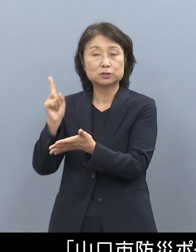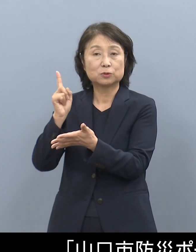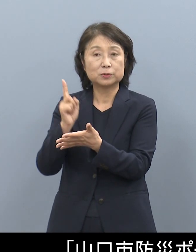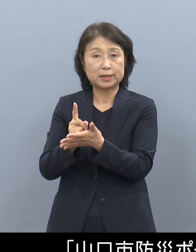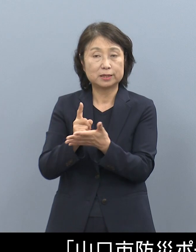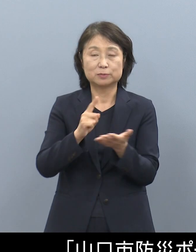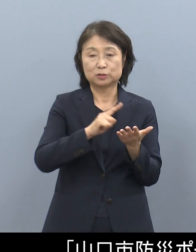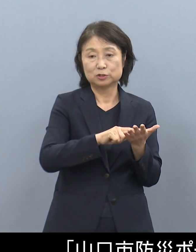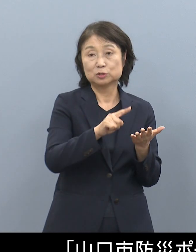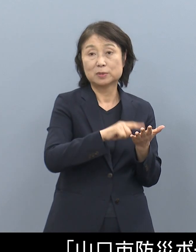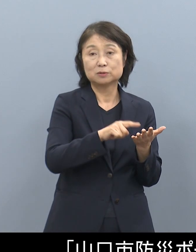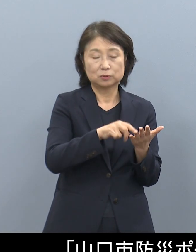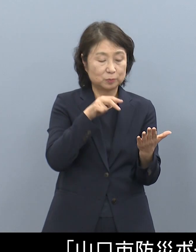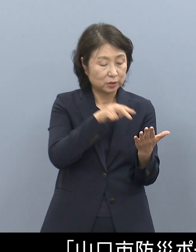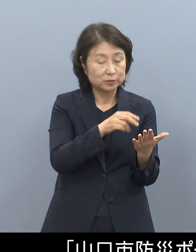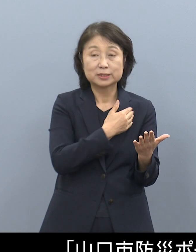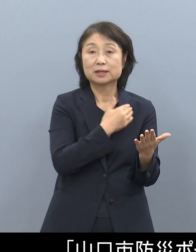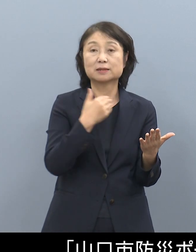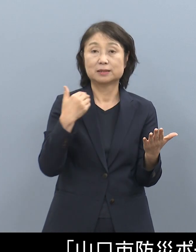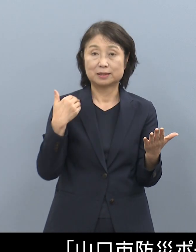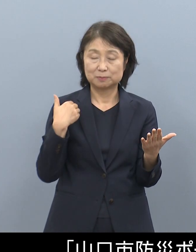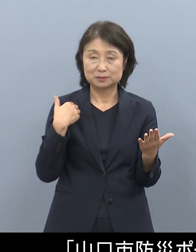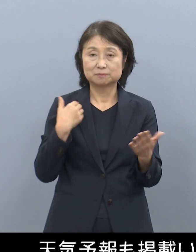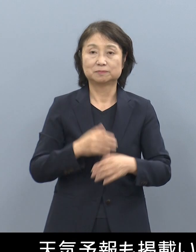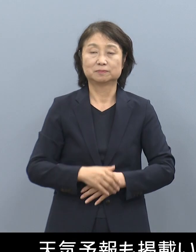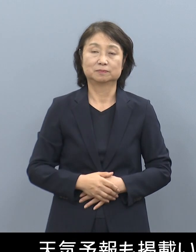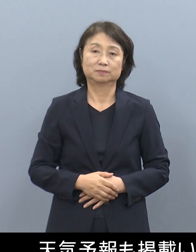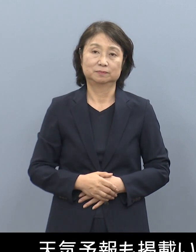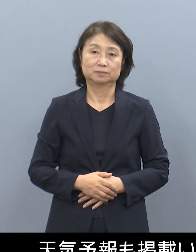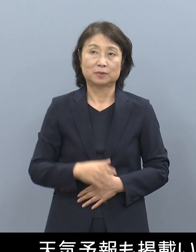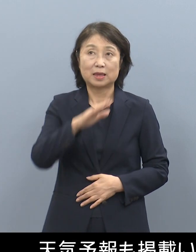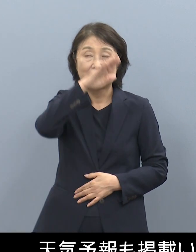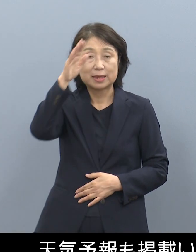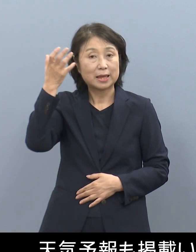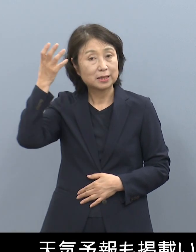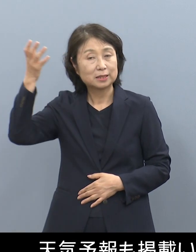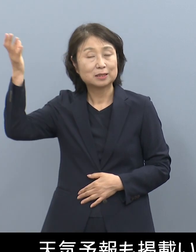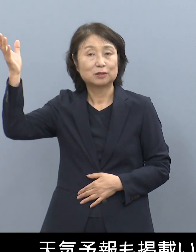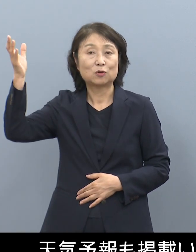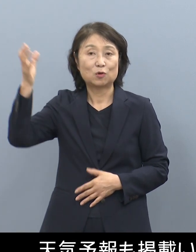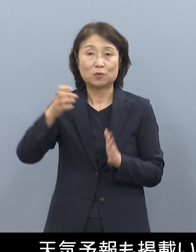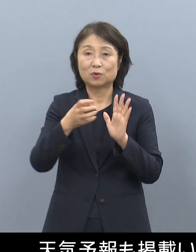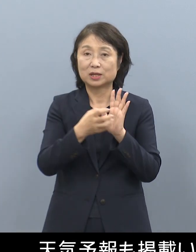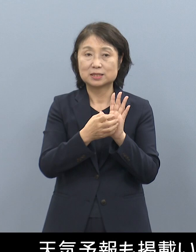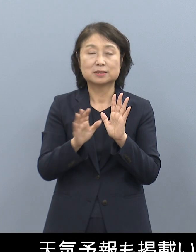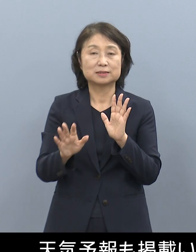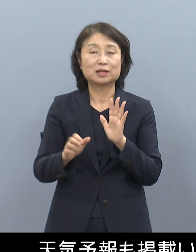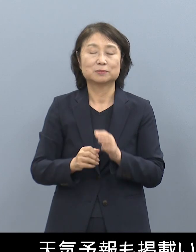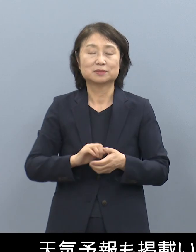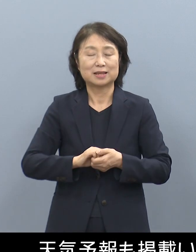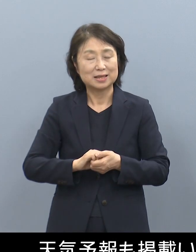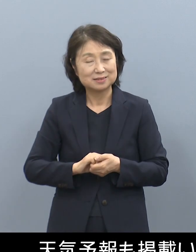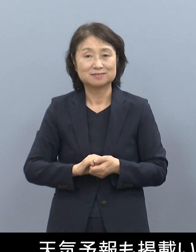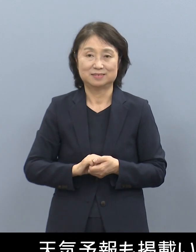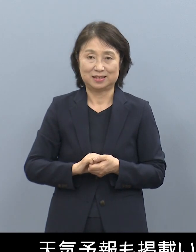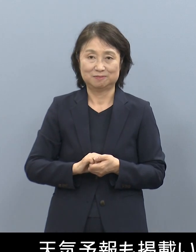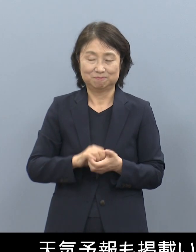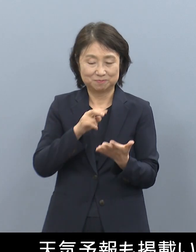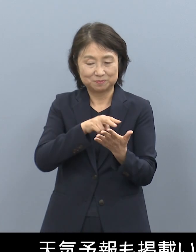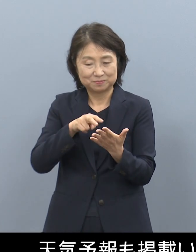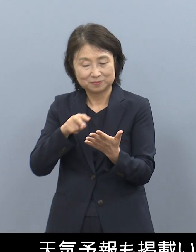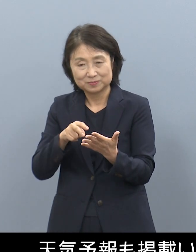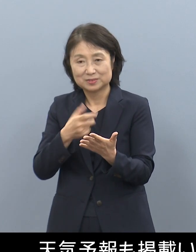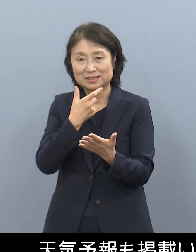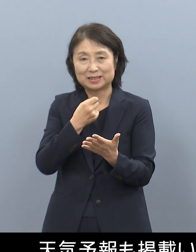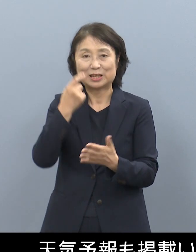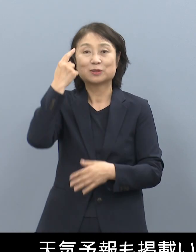ートフォンにも対応いたしております。天気予報も掲載いたしておりますので、ぜひお気軽にご活用いただければ